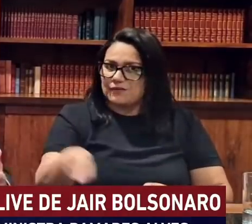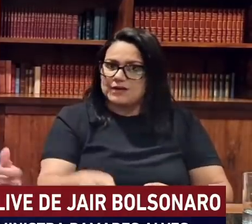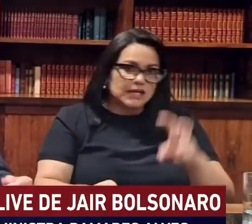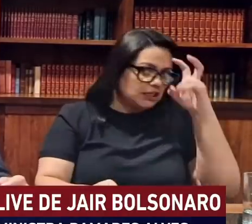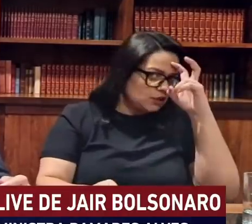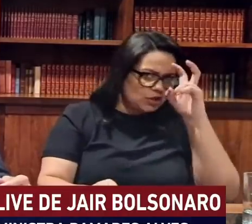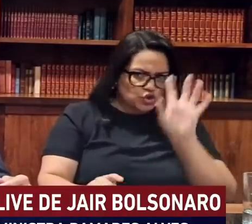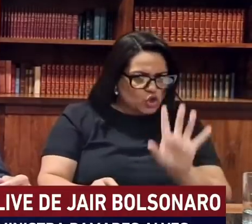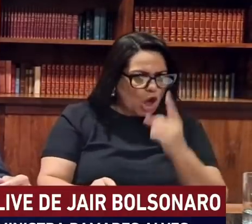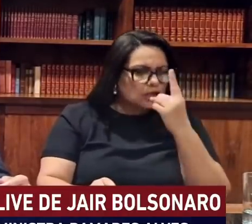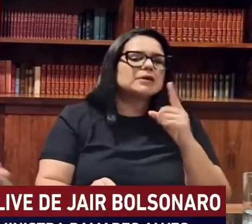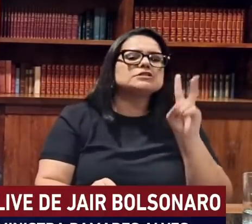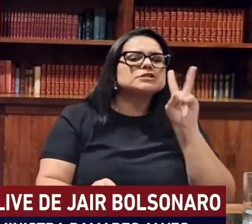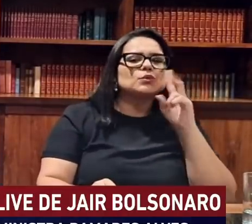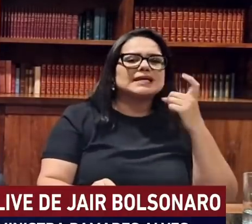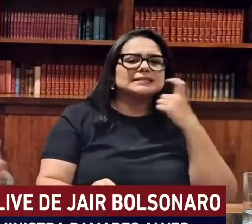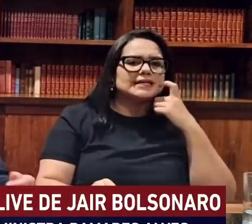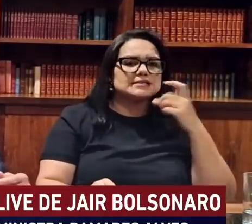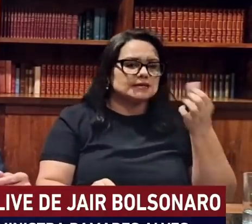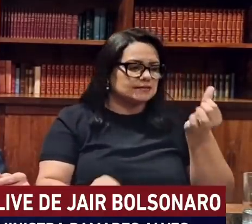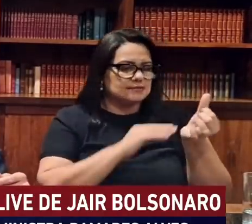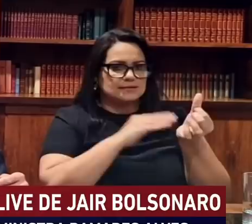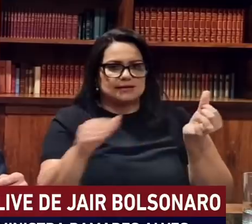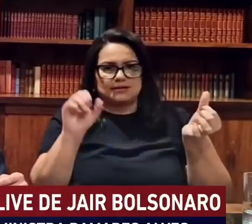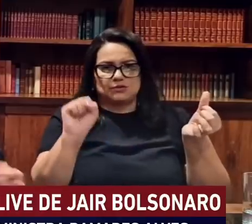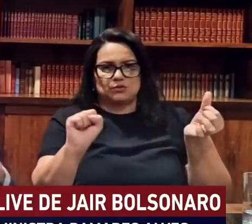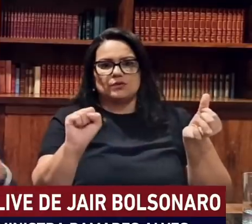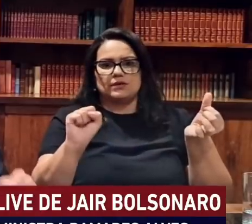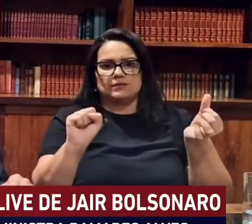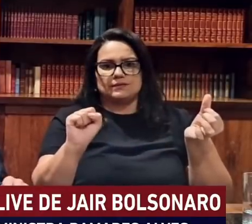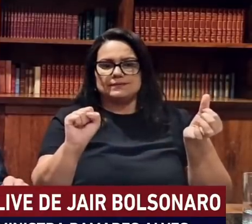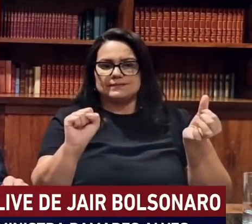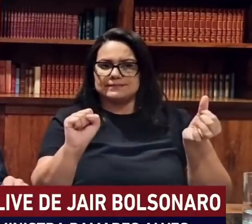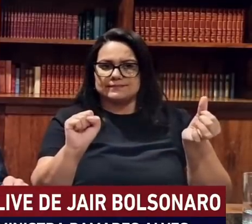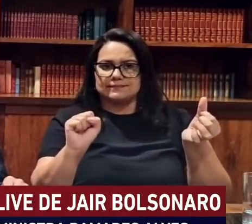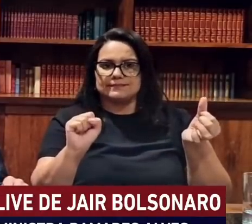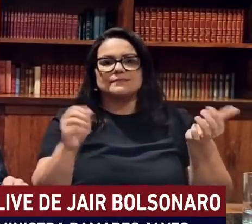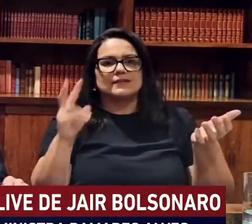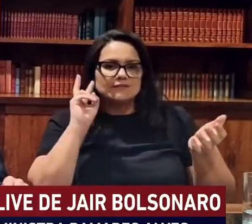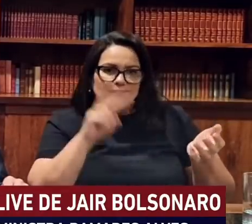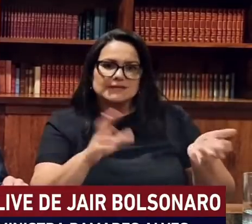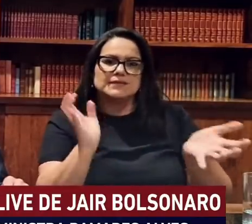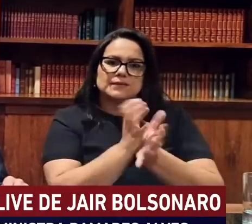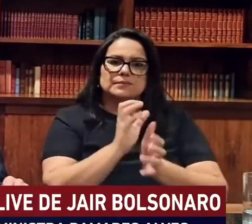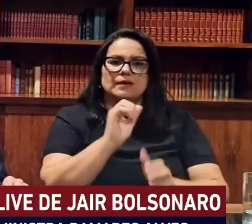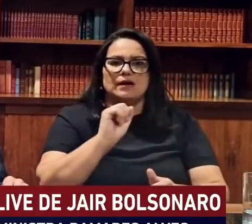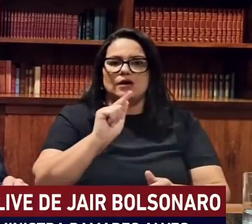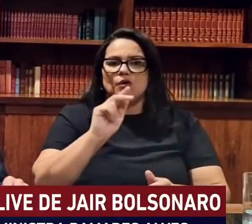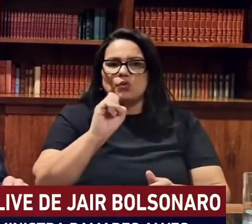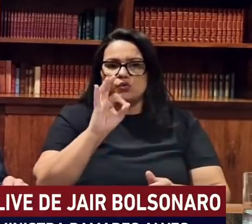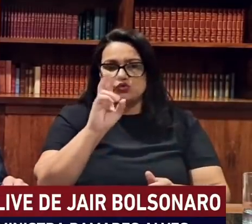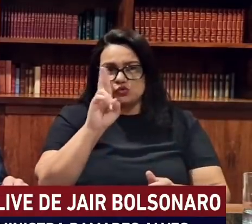segunda a sexta, você pode assistir o Pingo nos Is, de 18 às 20 horas. Aí para assistir aí o Augusto Nunes, Zé